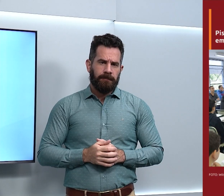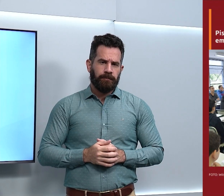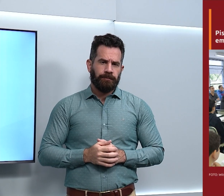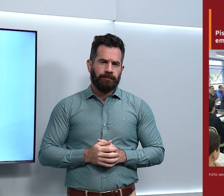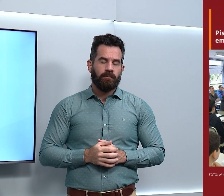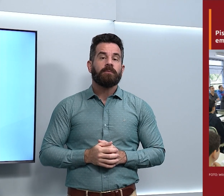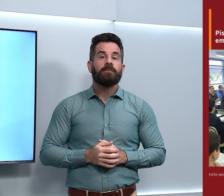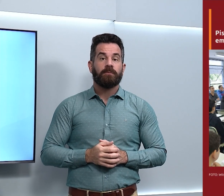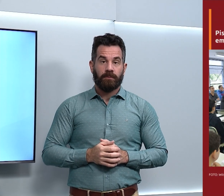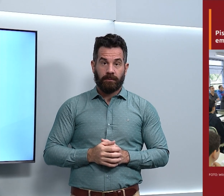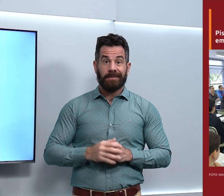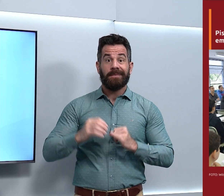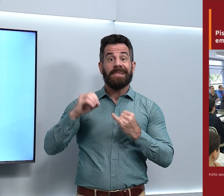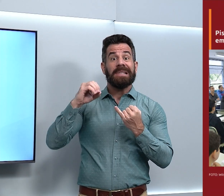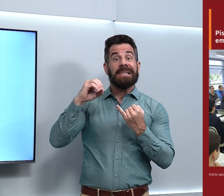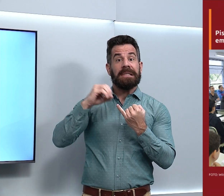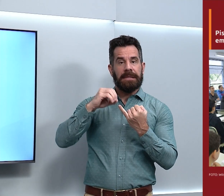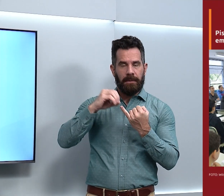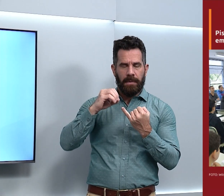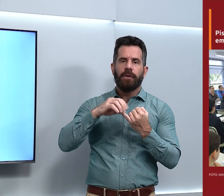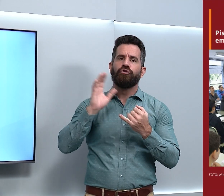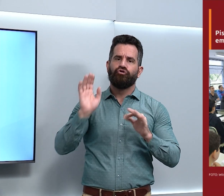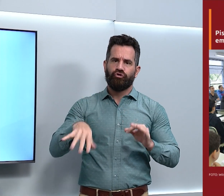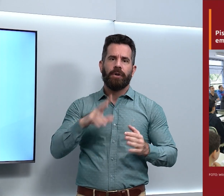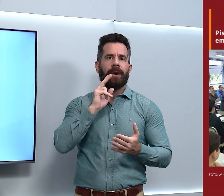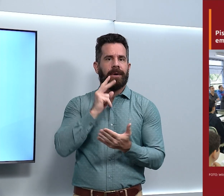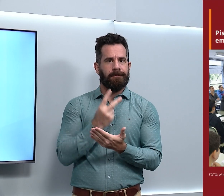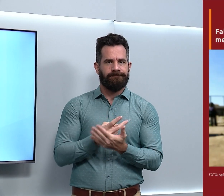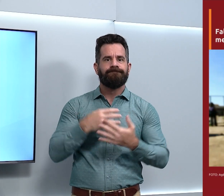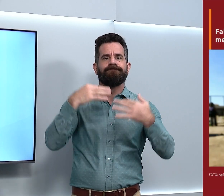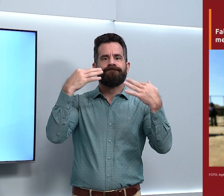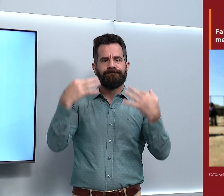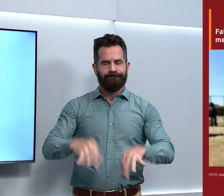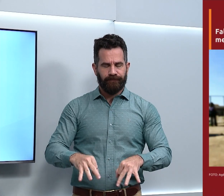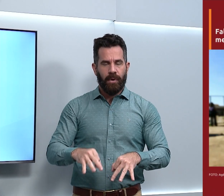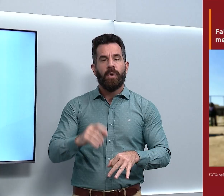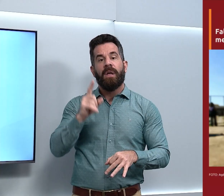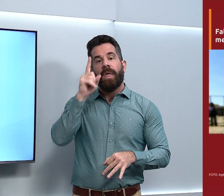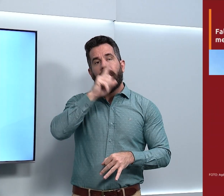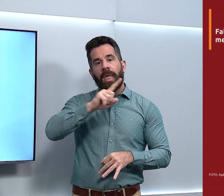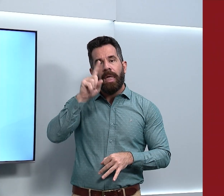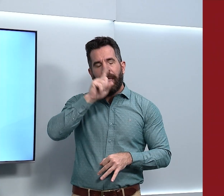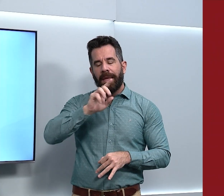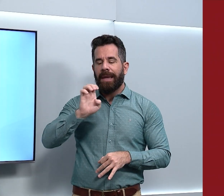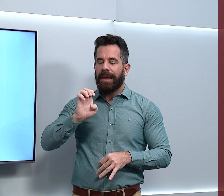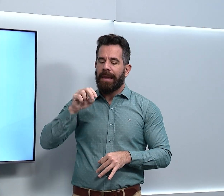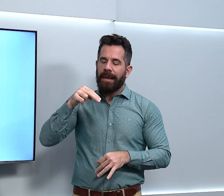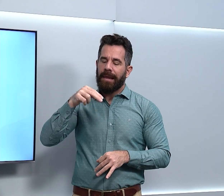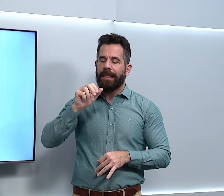Bom, e o INEP reconheceu falhas nos dados do ENAMED, que